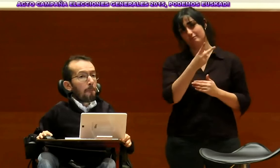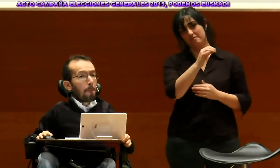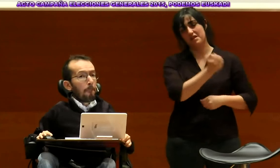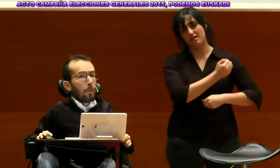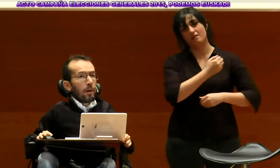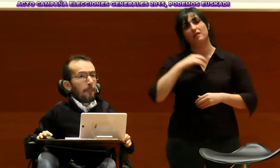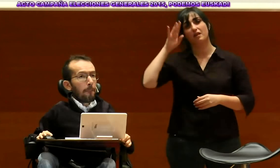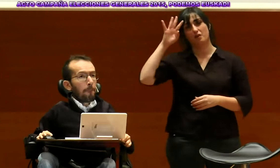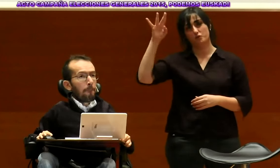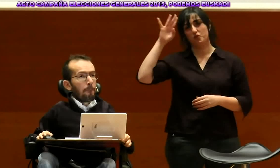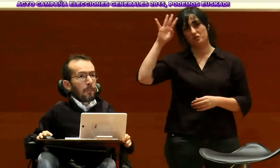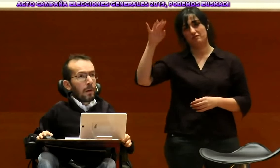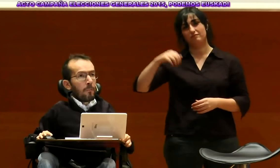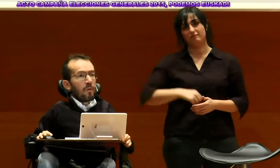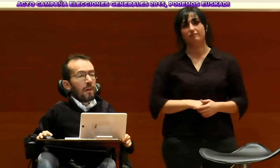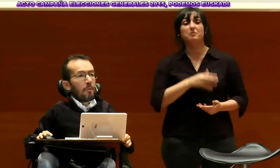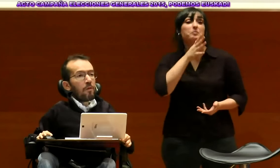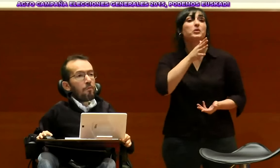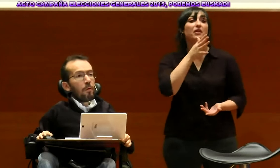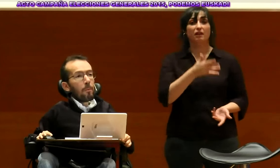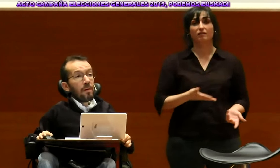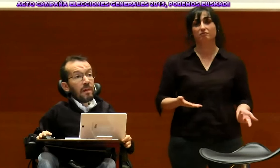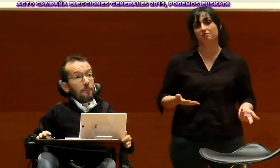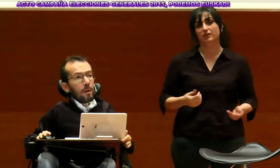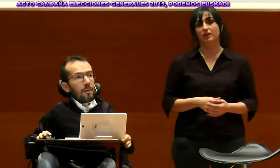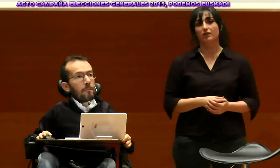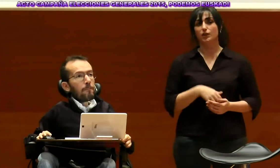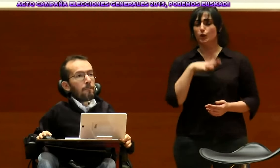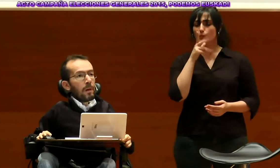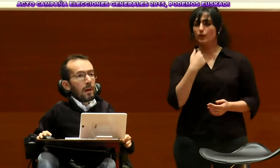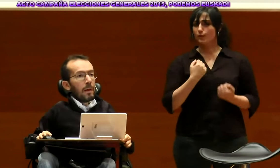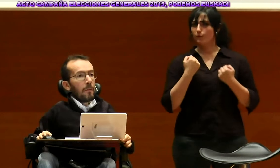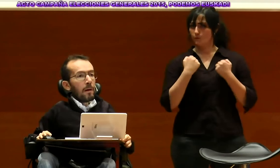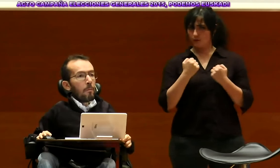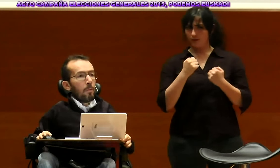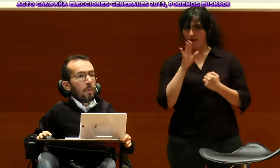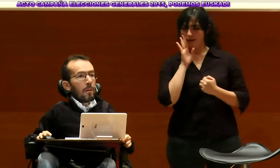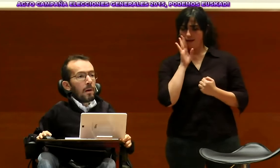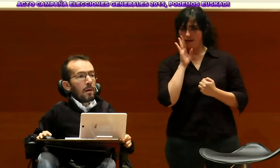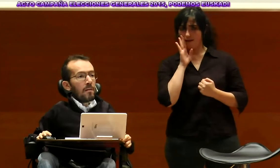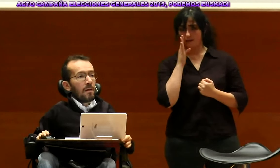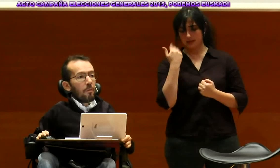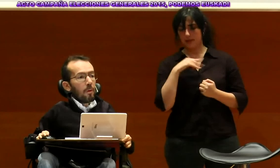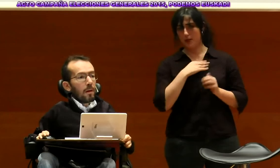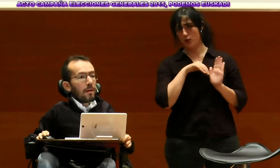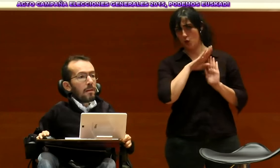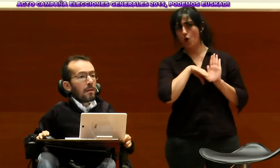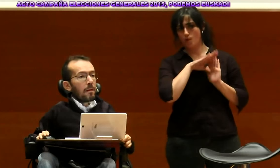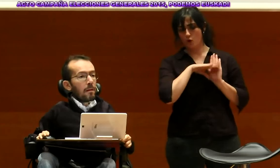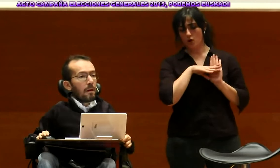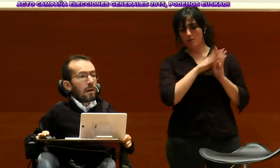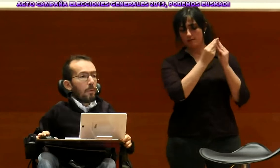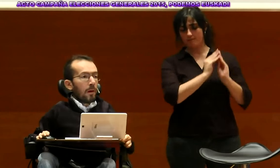diciembre. ¿Por qué? Pues tenemos ilusión porque esta fuerza que lleva un programa escrito por la